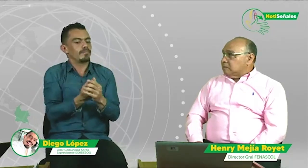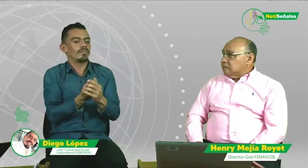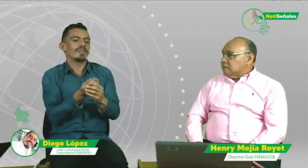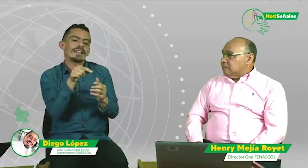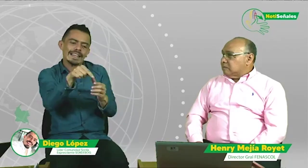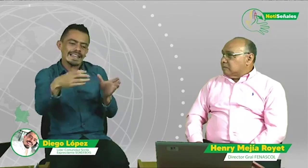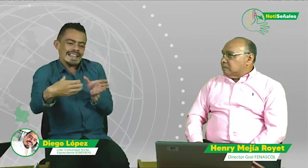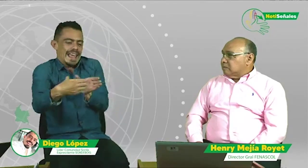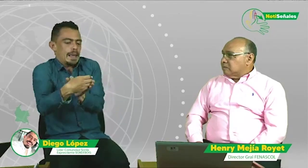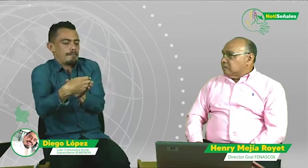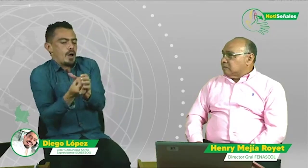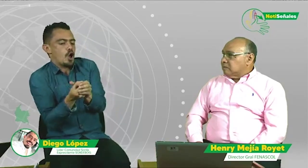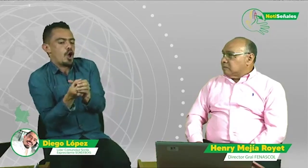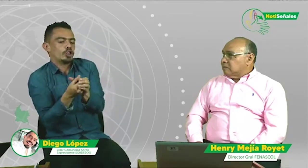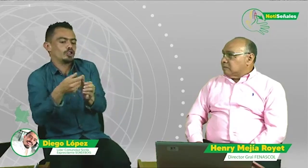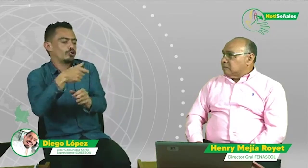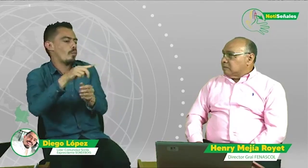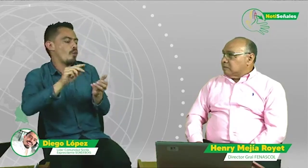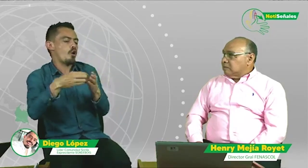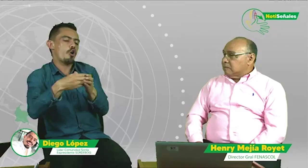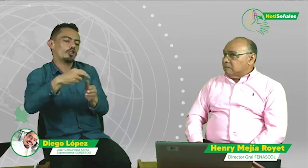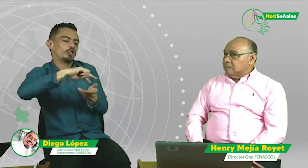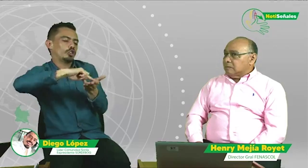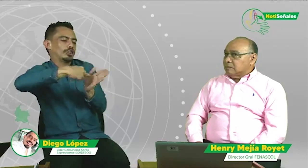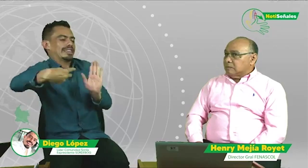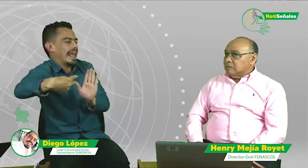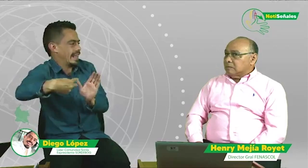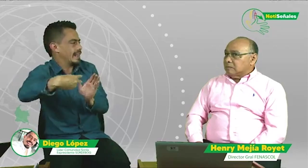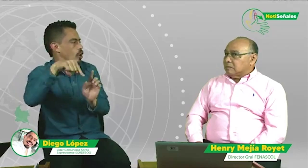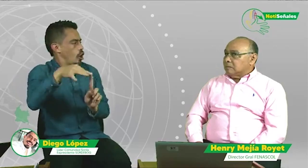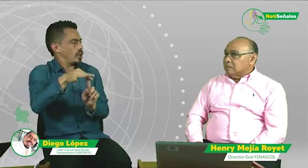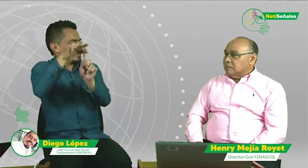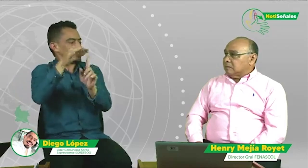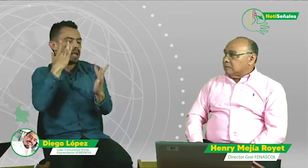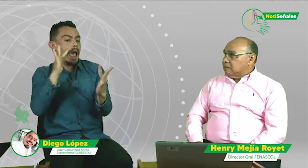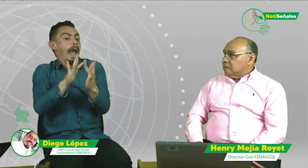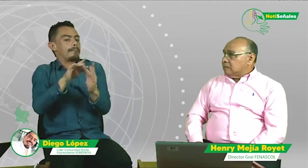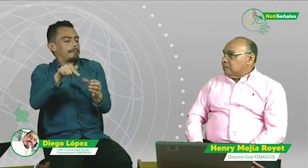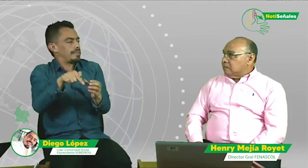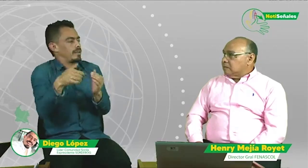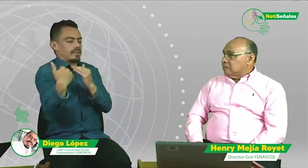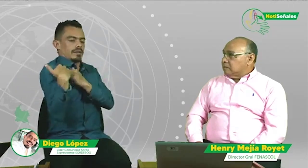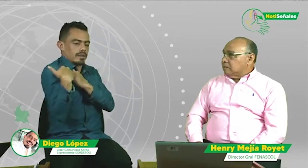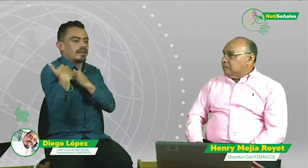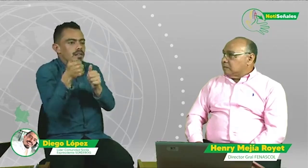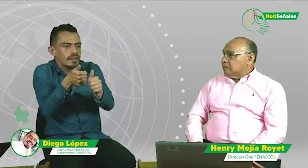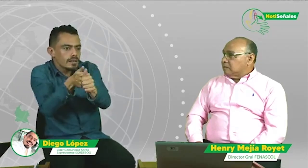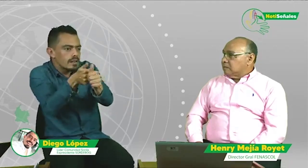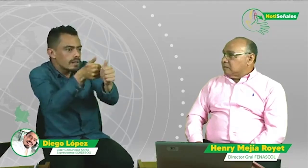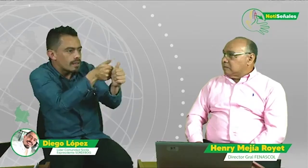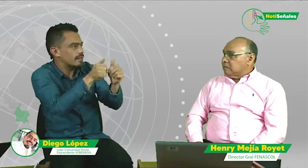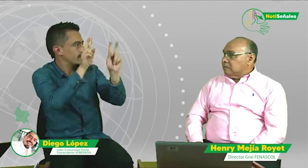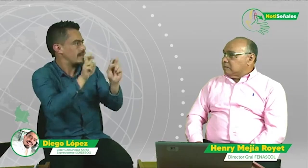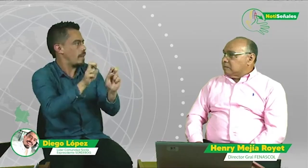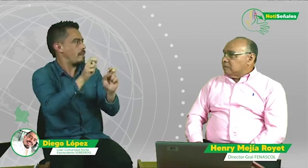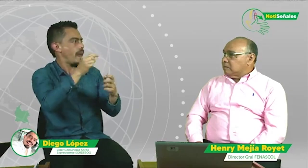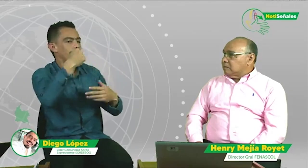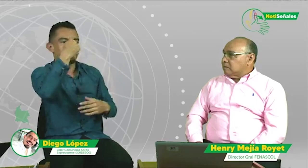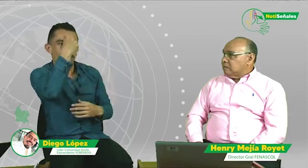oyentes. Y además de esto, se busca que este equipo técnico de especialistas pues que hagan el